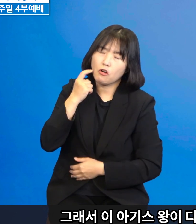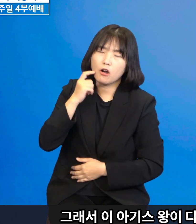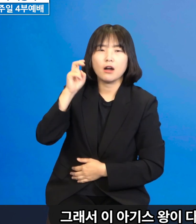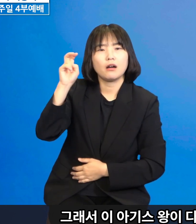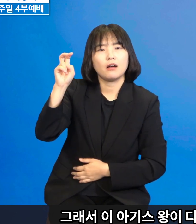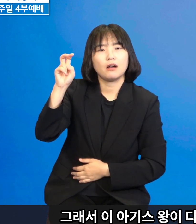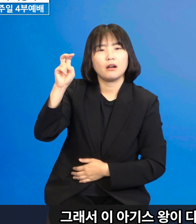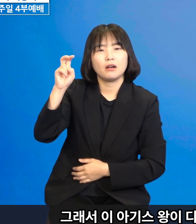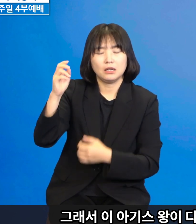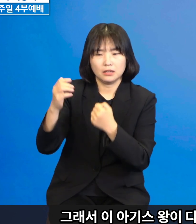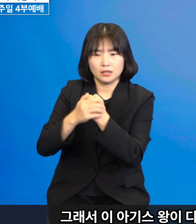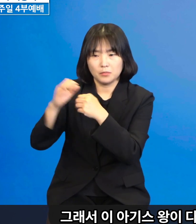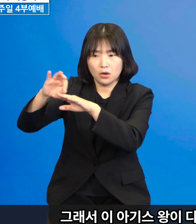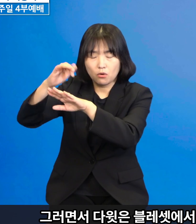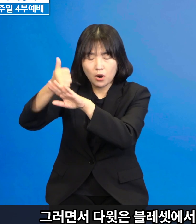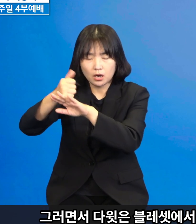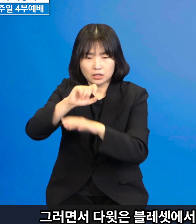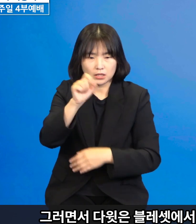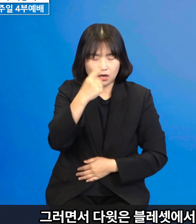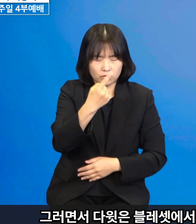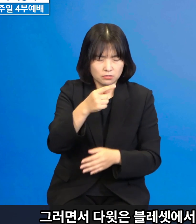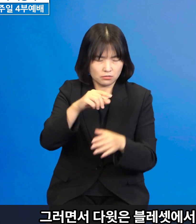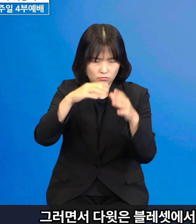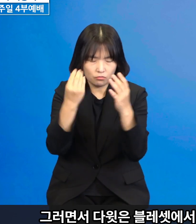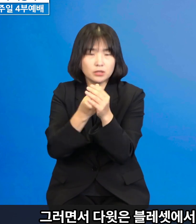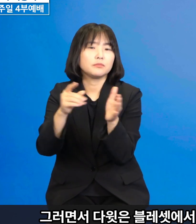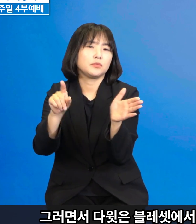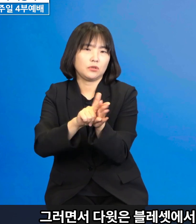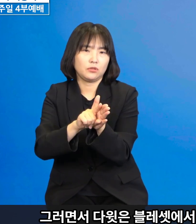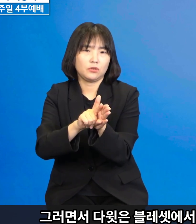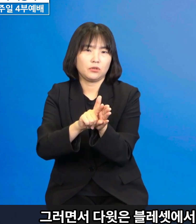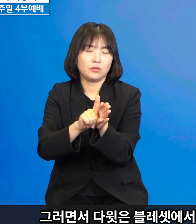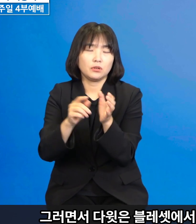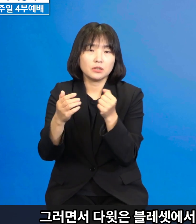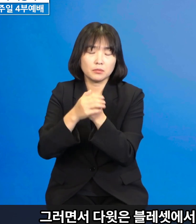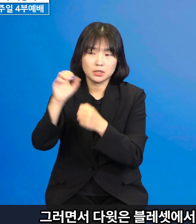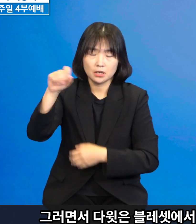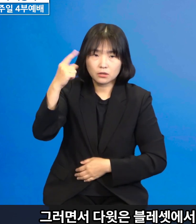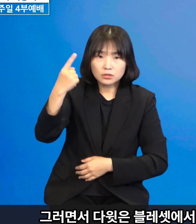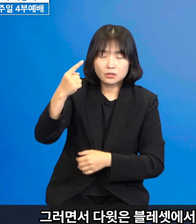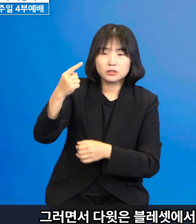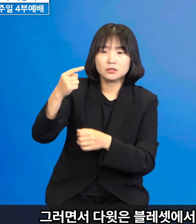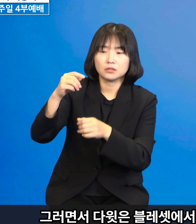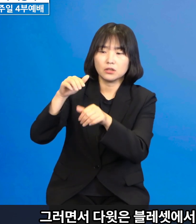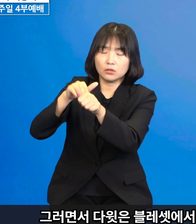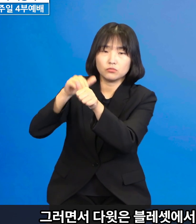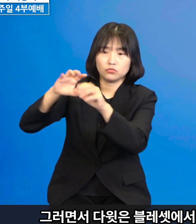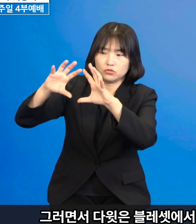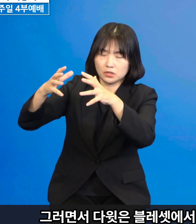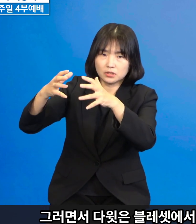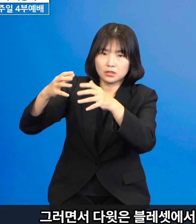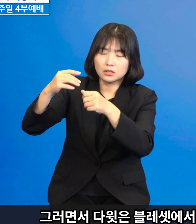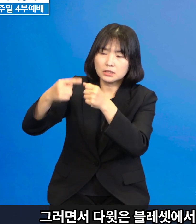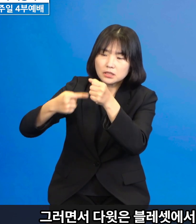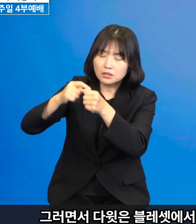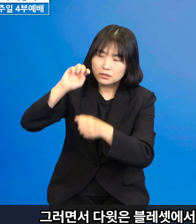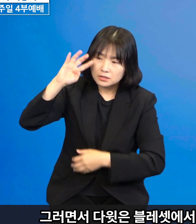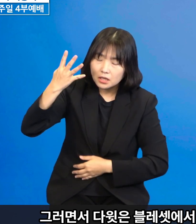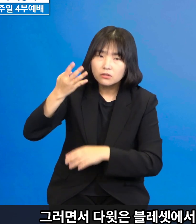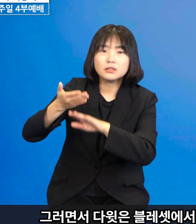다윗을 완전히 신임을 하게 돼요. 그러면서 다윗은 블레셋에서 무려 1년 4개월 이상을 그 땅에서